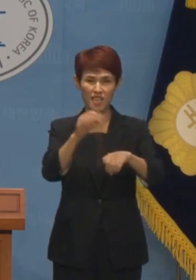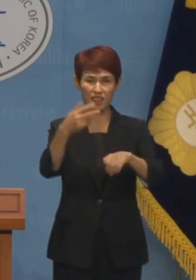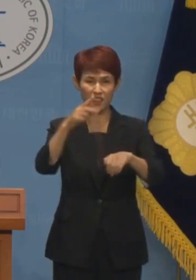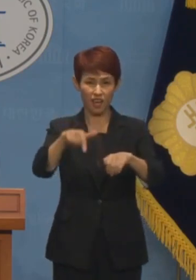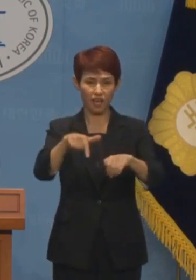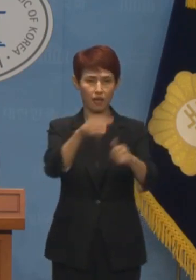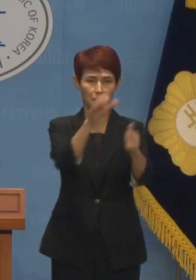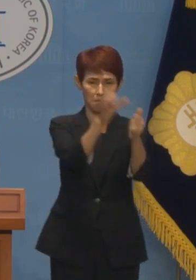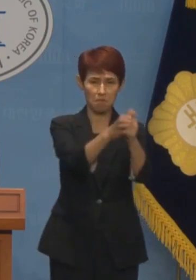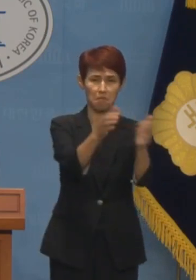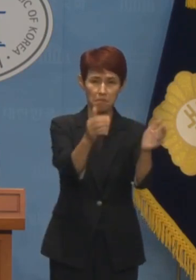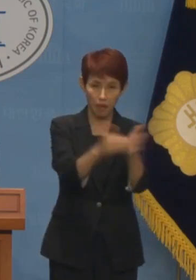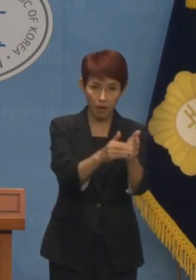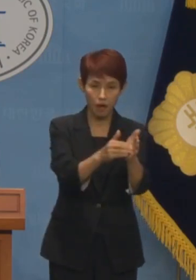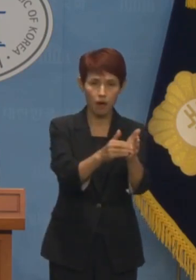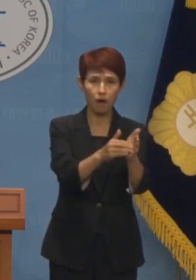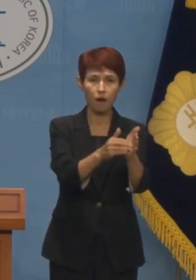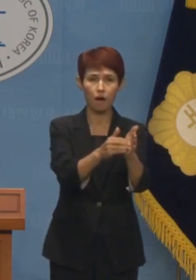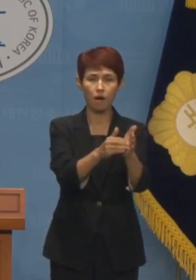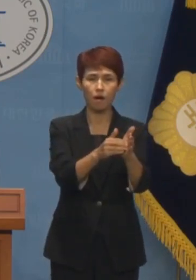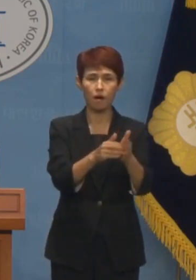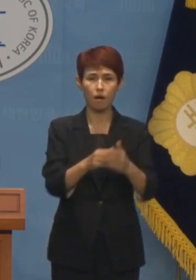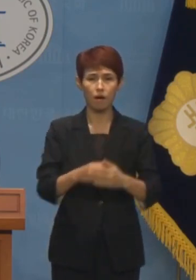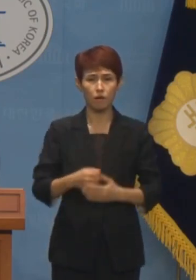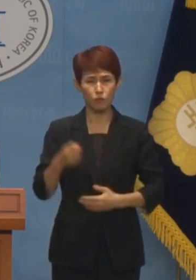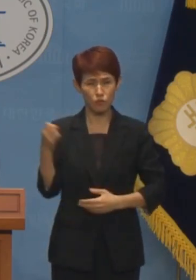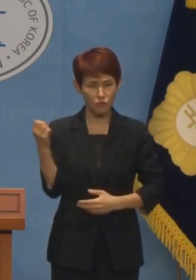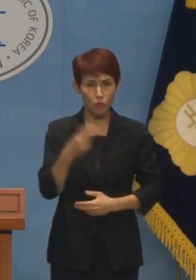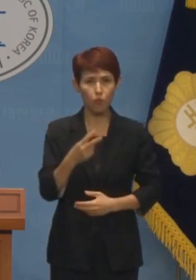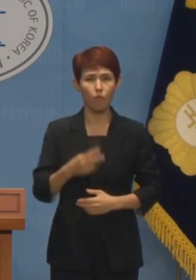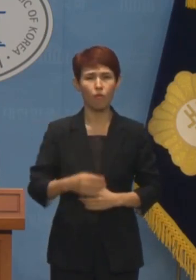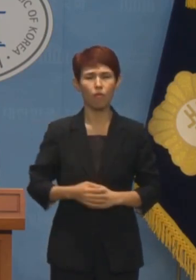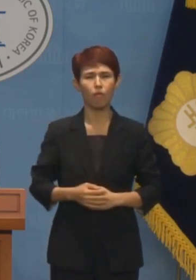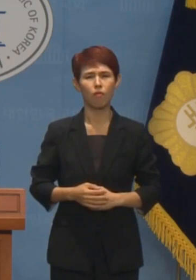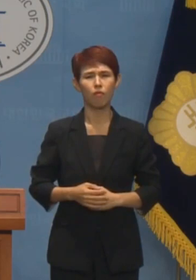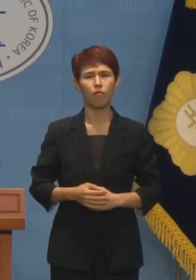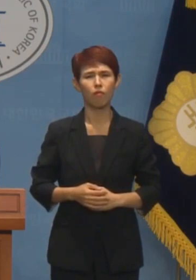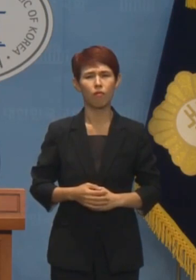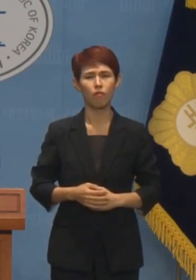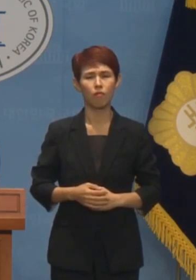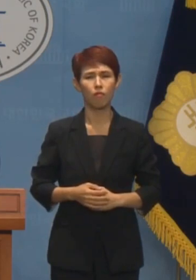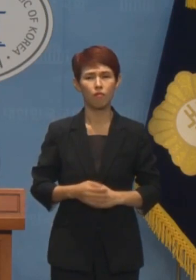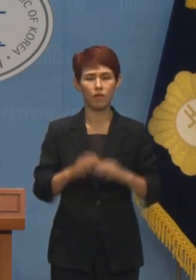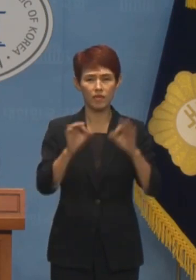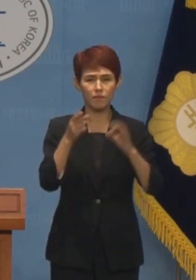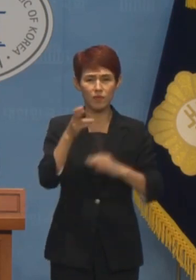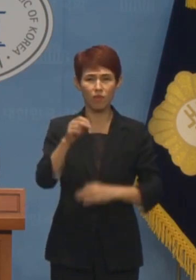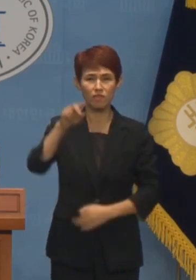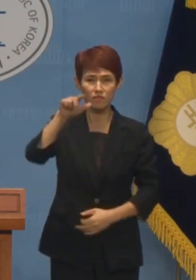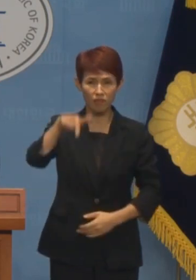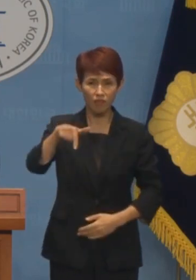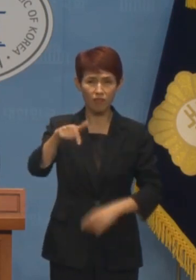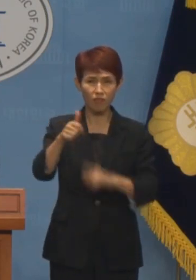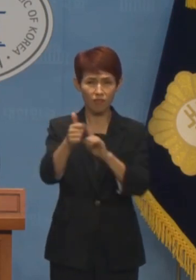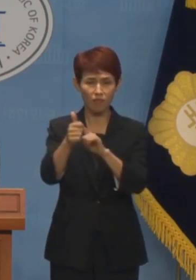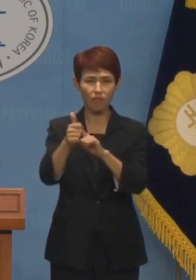낙성대 경제연구소장을 임명한 것도 모자라 더 큰 논란이 된 김형석 관장